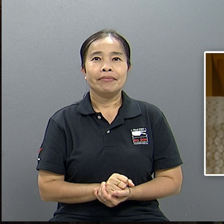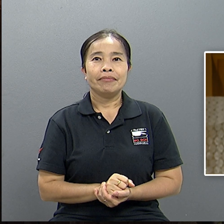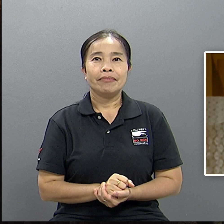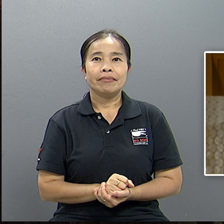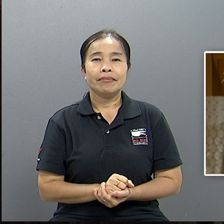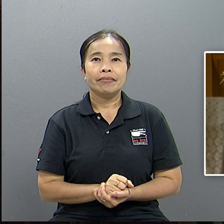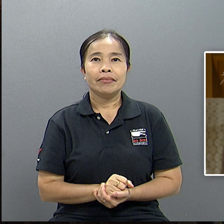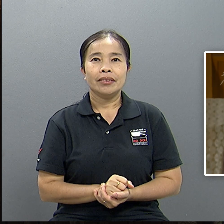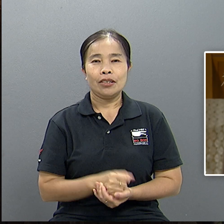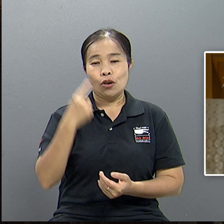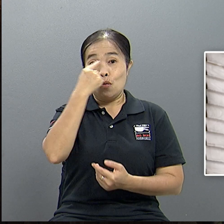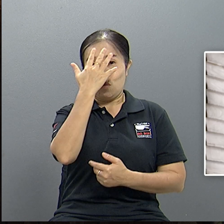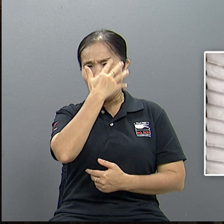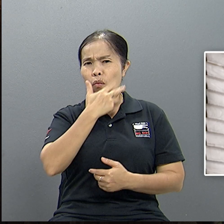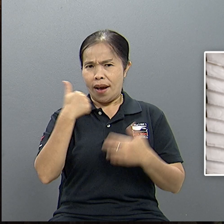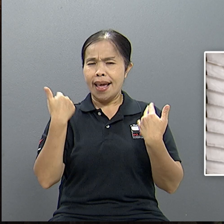ดูผ่องขึ้นเยอะเลยเจ้าค่ะ